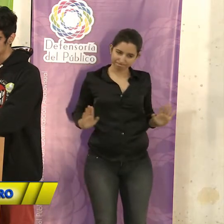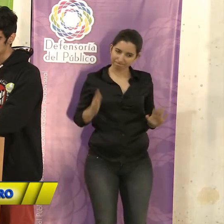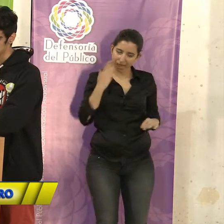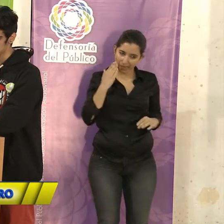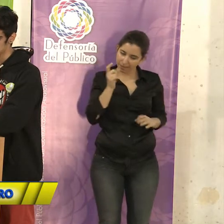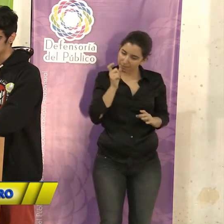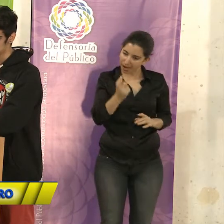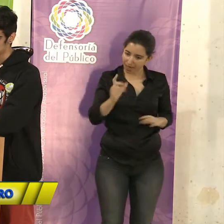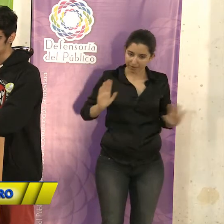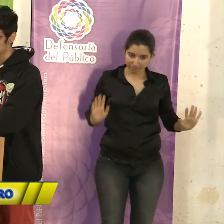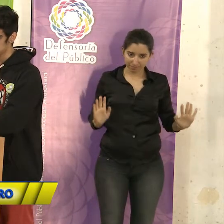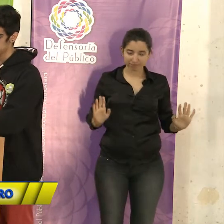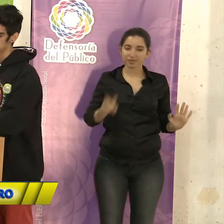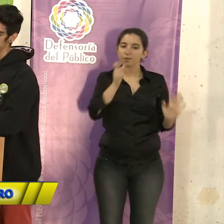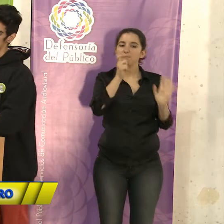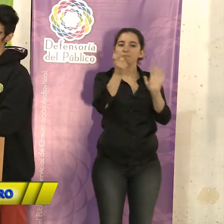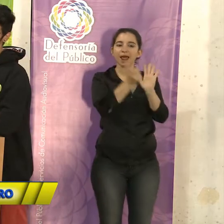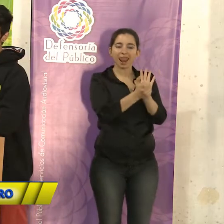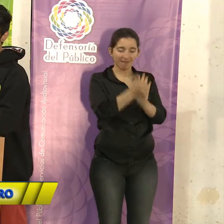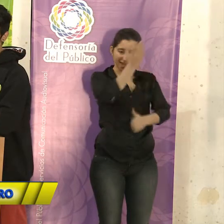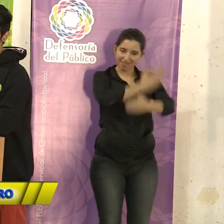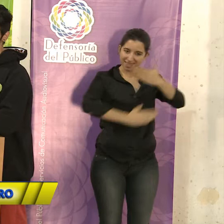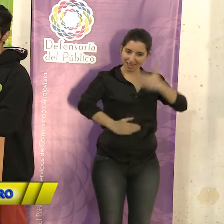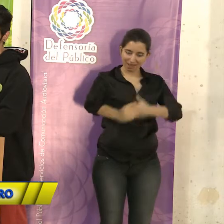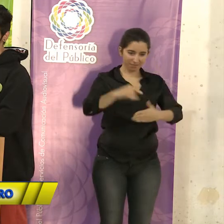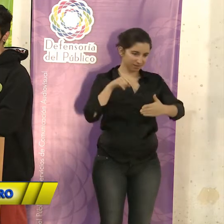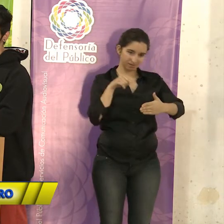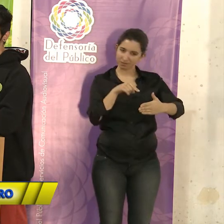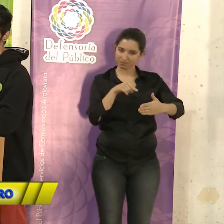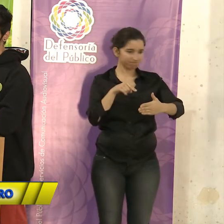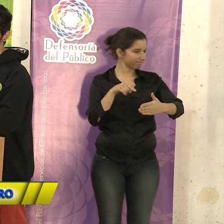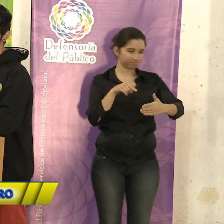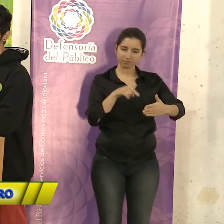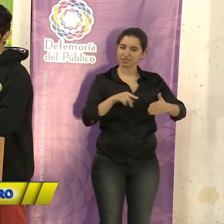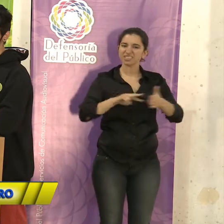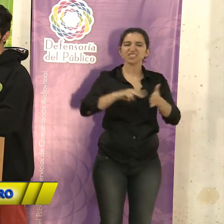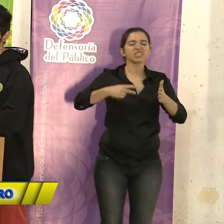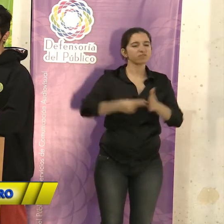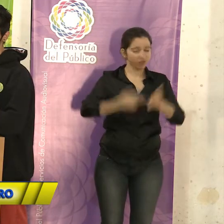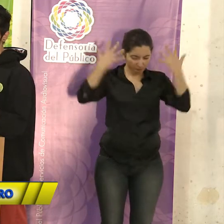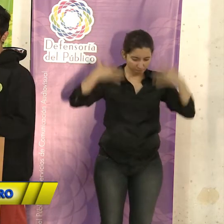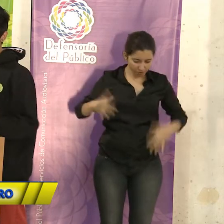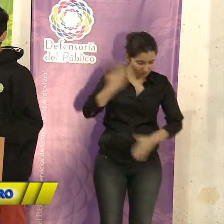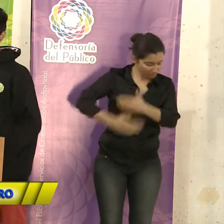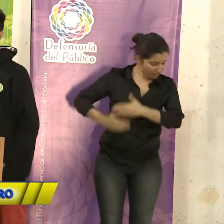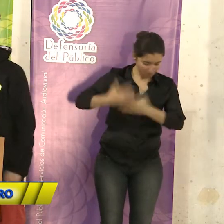tarde. El término de discapacidad no hace referencia a las limitaciones físicas que